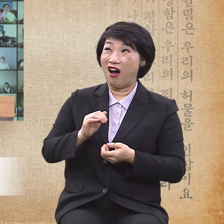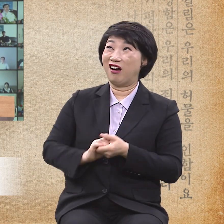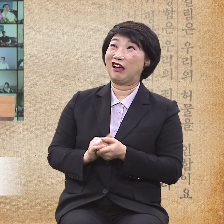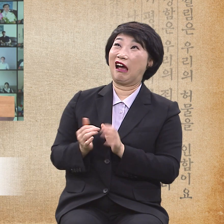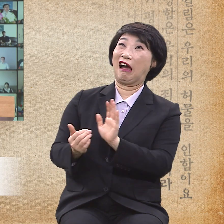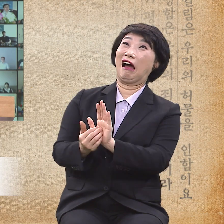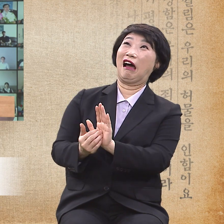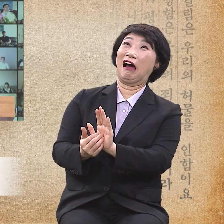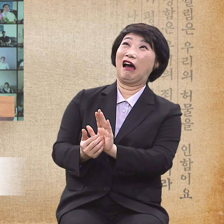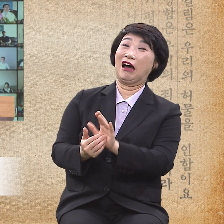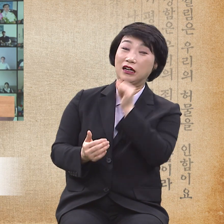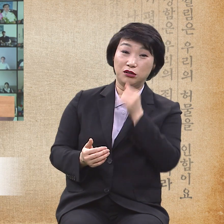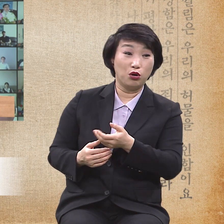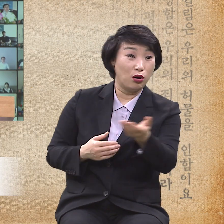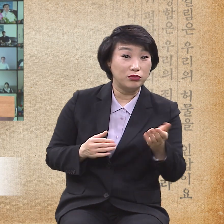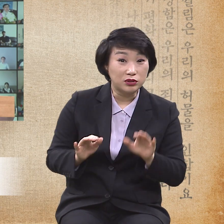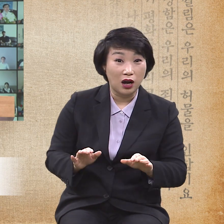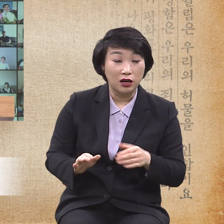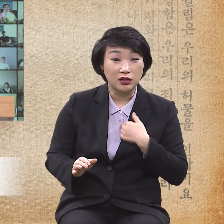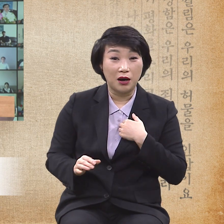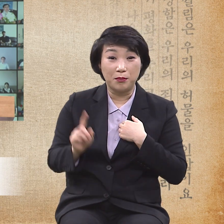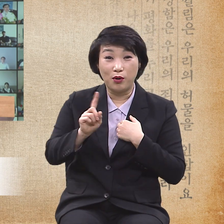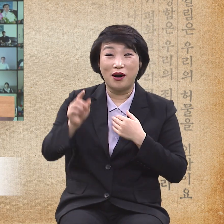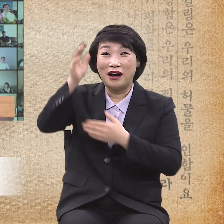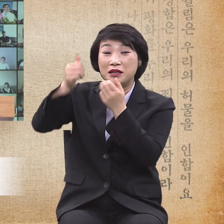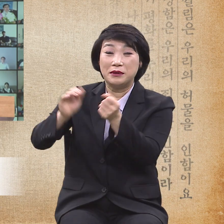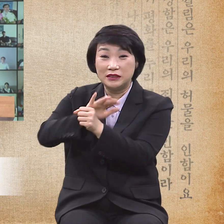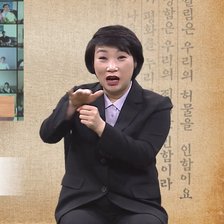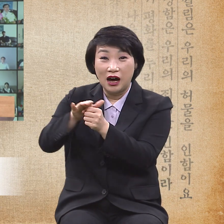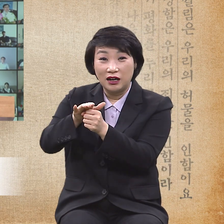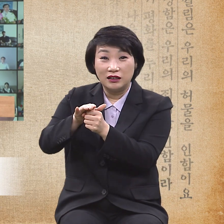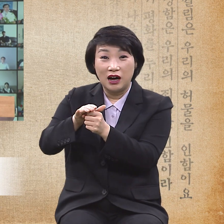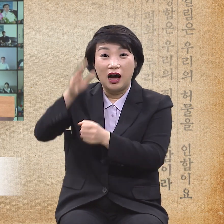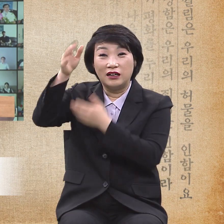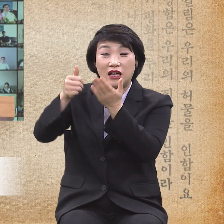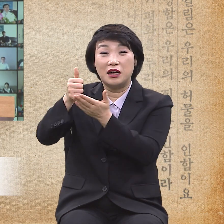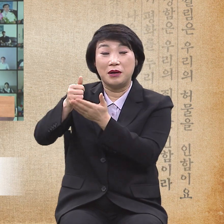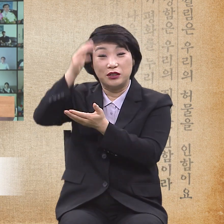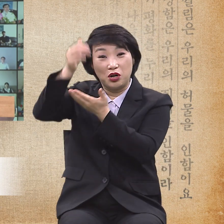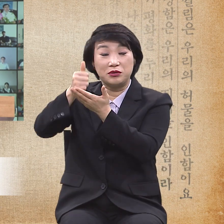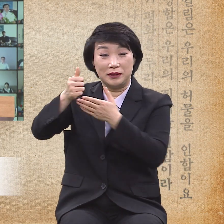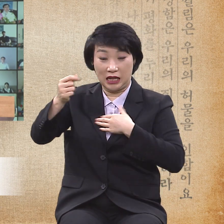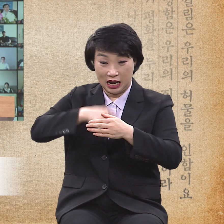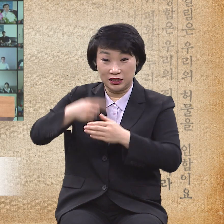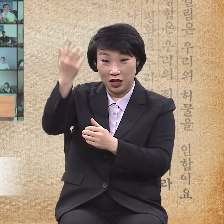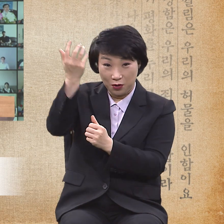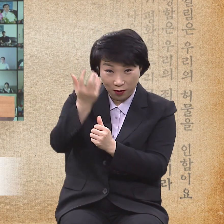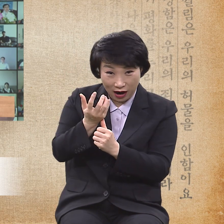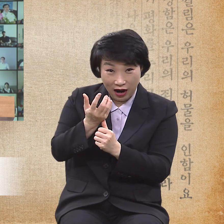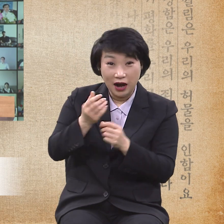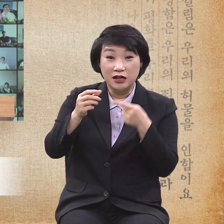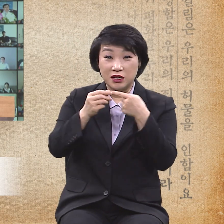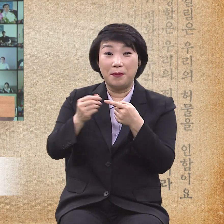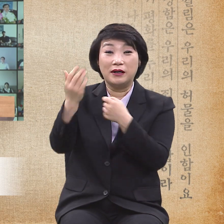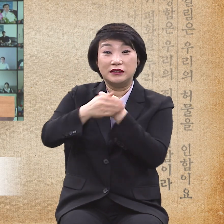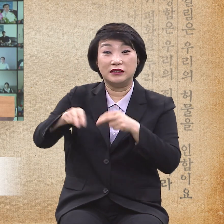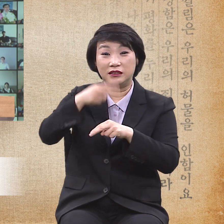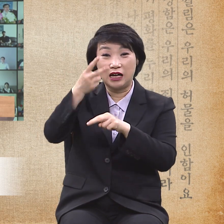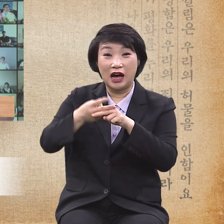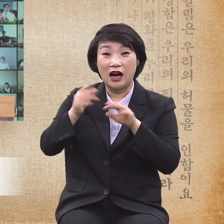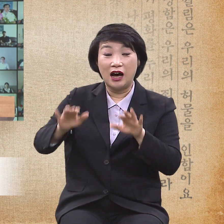정한다. 그럼 당신은 하나님을 사랑하는 하나님의 성령이 내 안에 오셔서 첫 번째